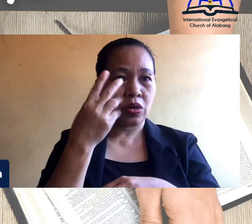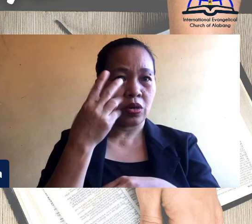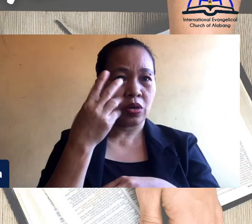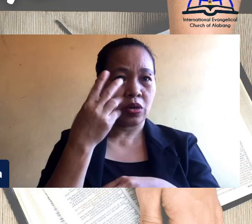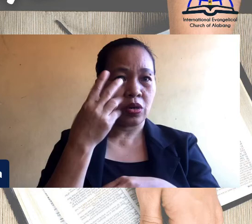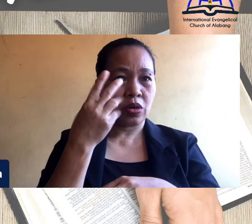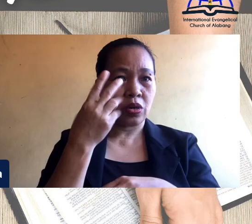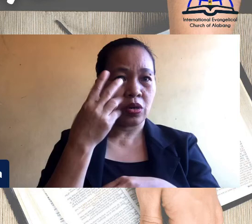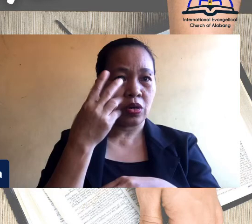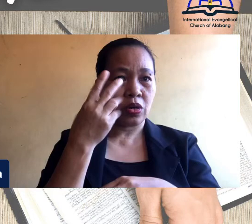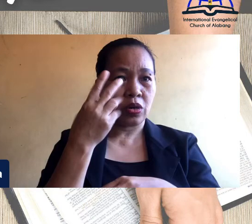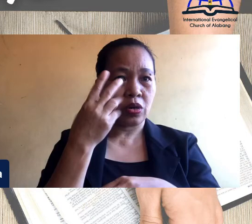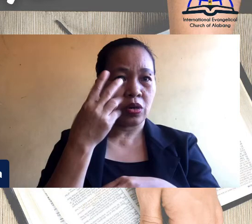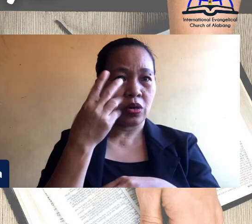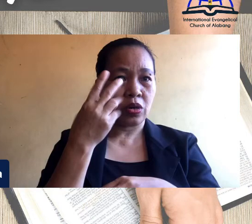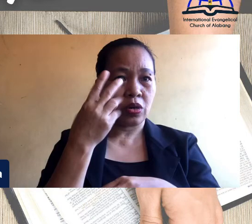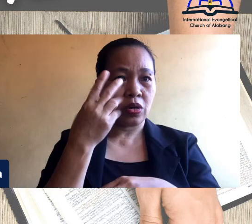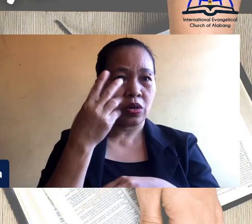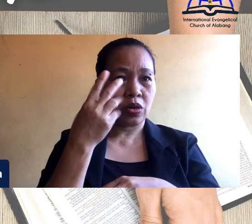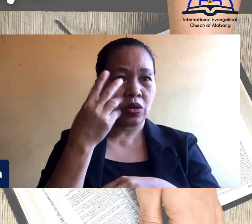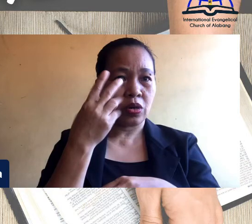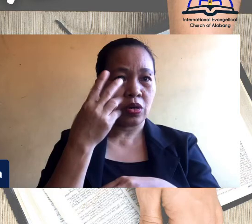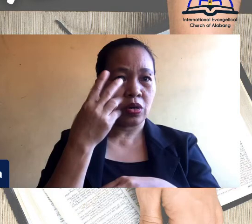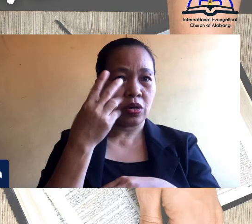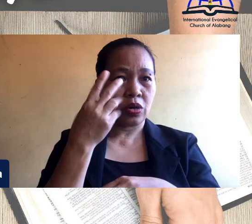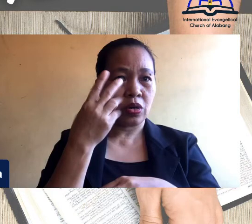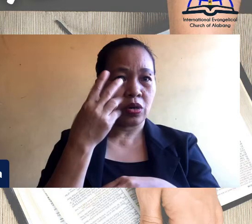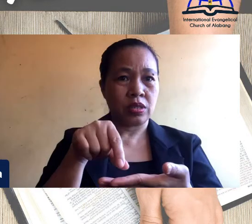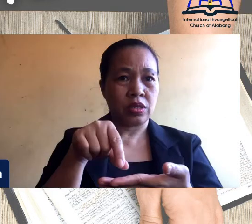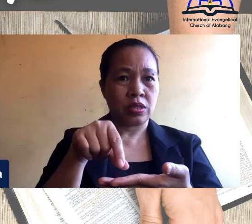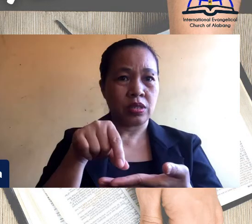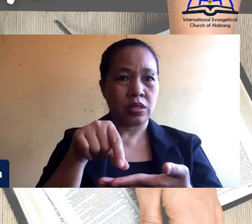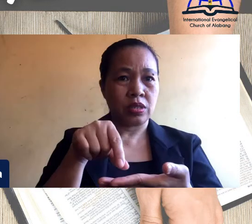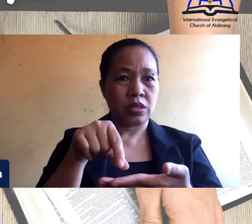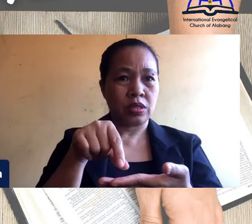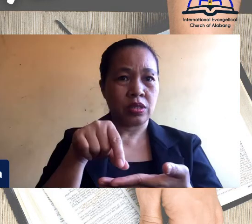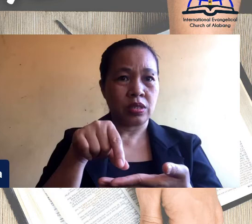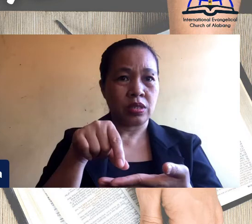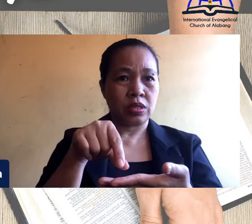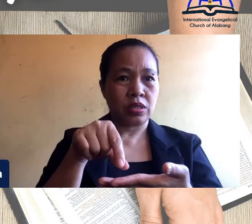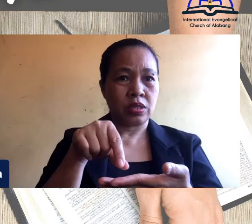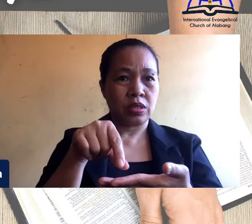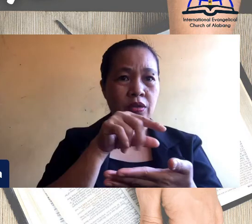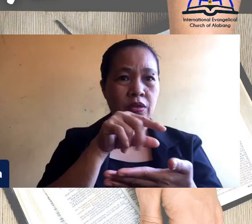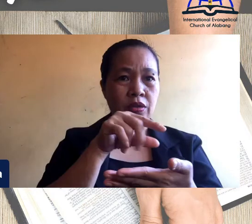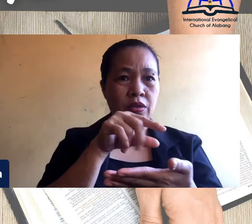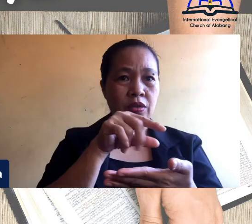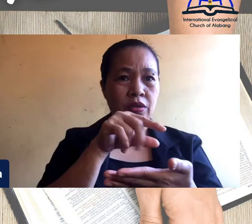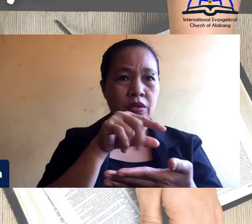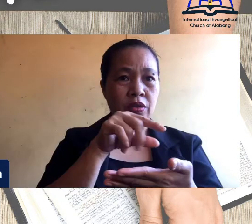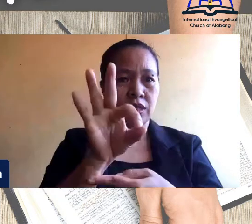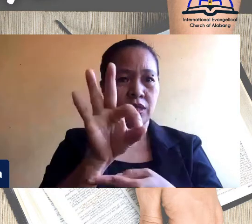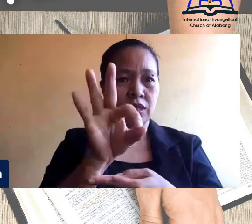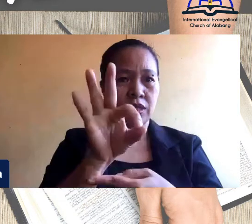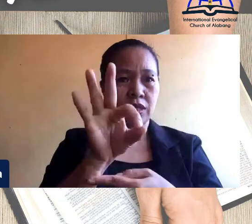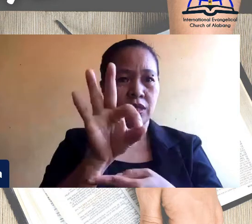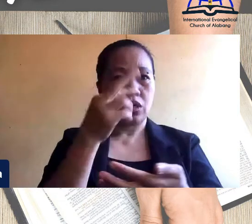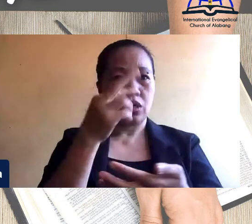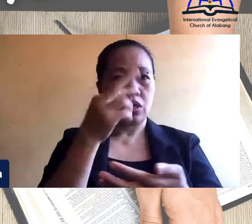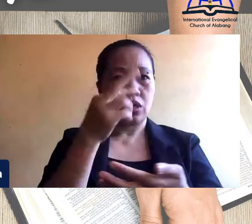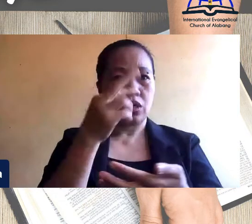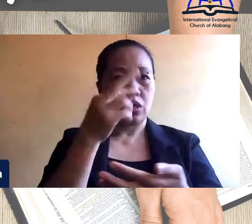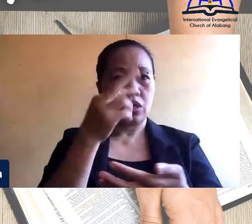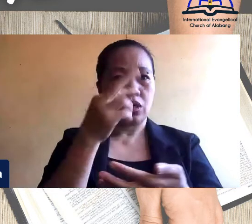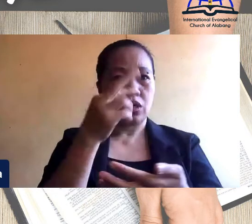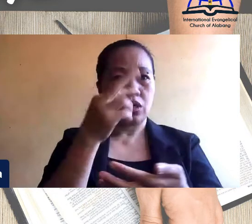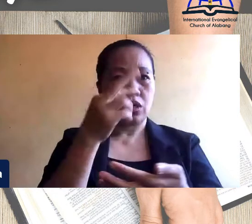35 to 39. So I invite you to open your Bibles, yan. Yung mga Bible apps, yan. Ay, sana po ninyo, samahan niyo po